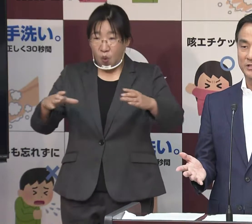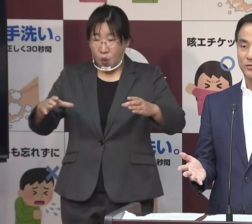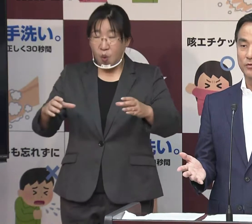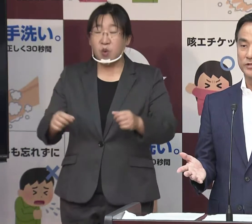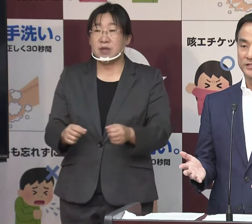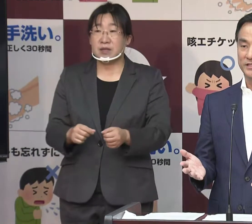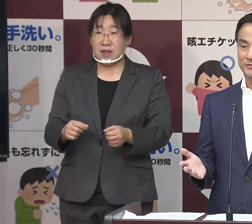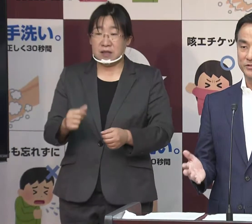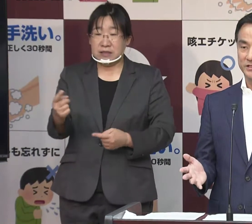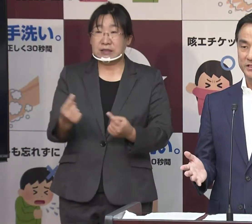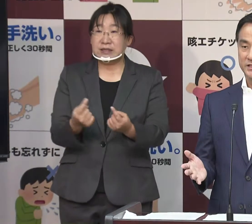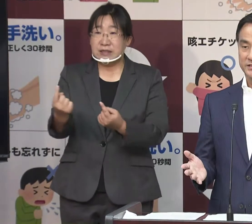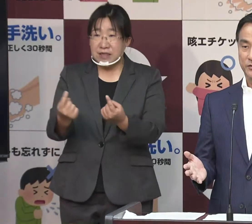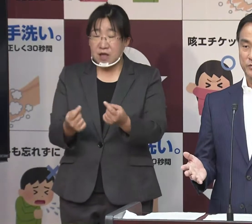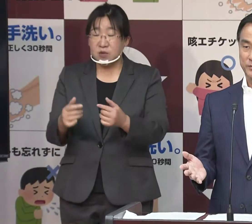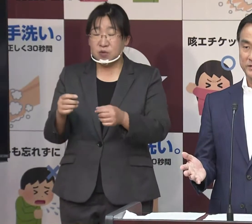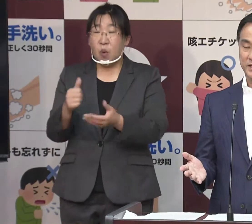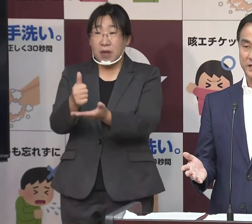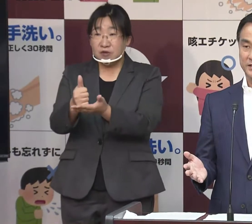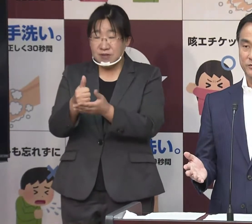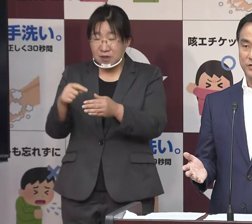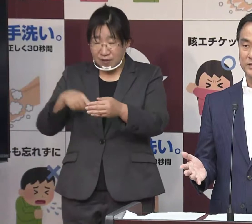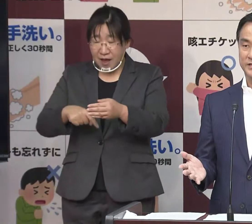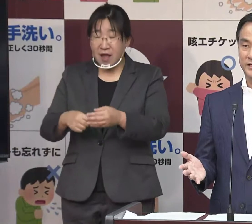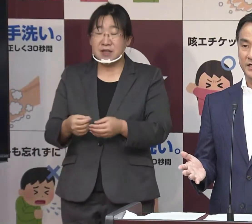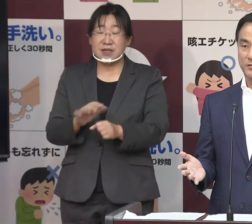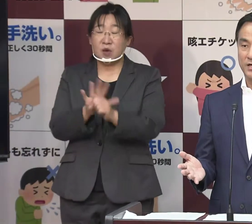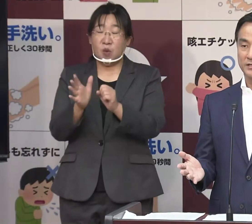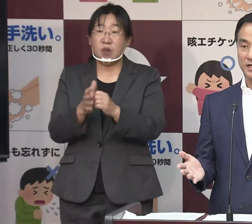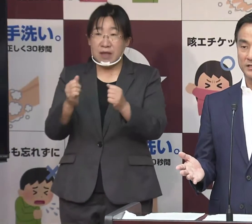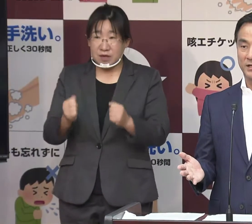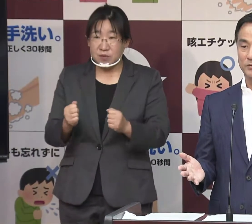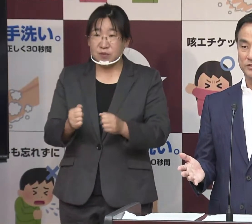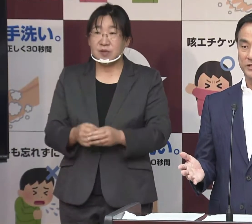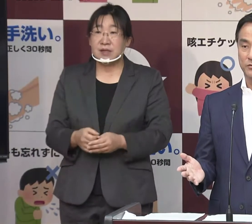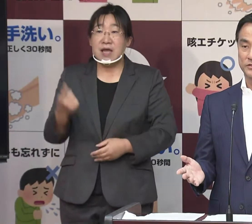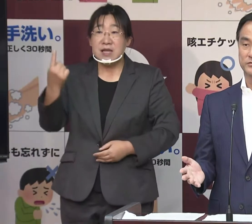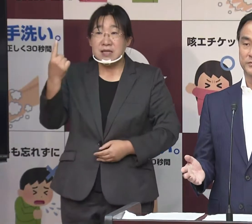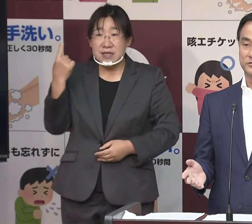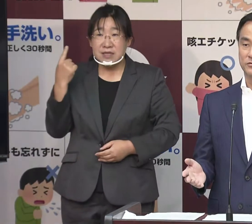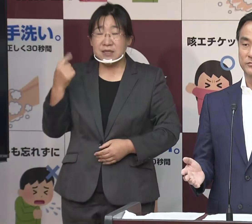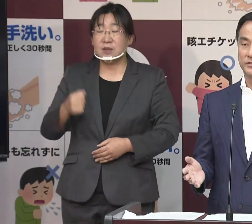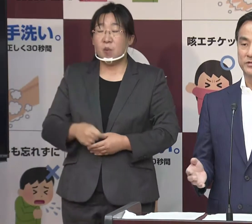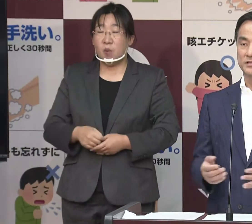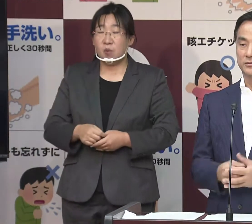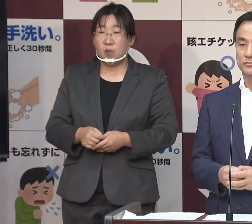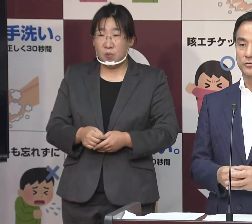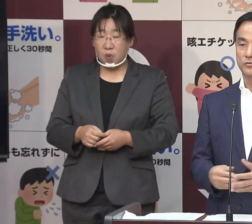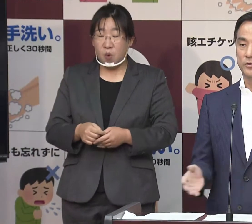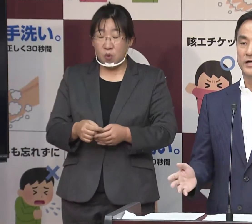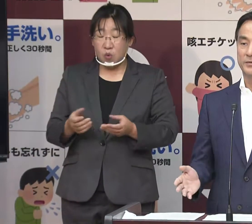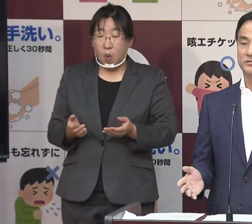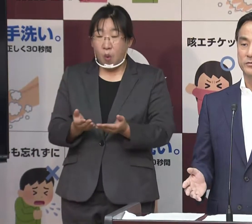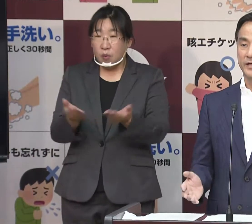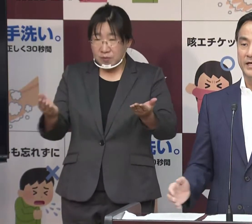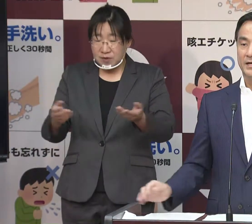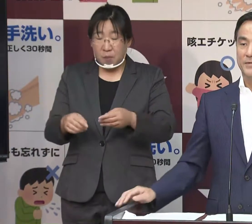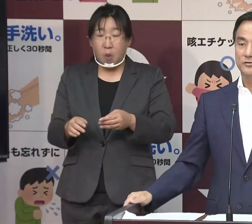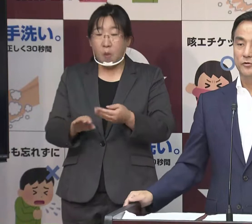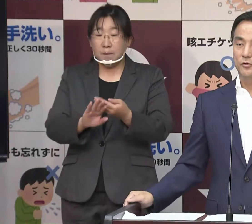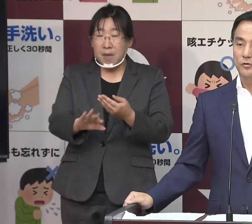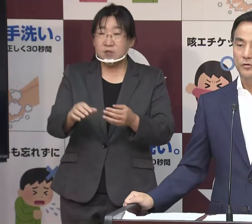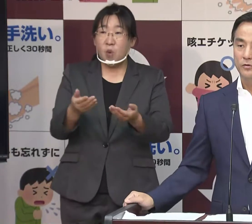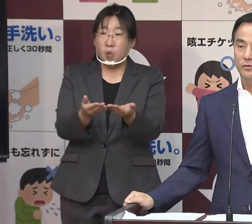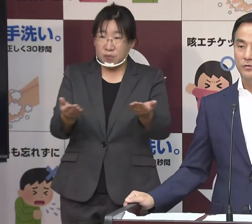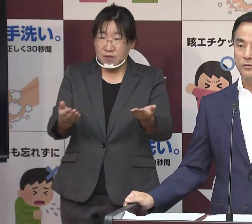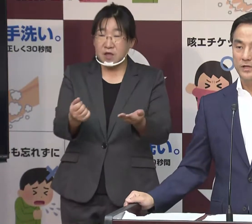されている方も多くいらっしゃいますし、先ほども言いました昨日感染が分かった方もですね、この地域の別のお店を使っているということもありますので、まあ、